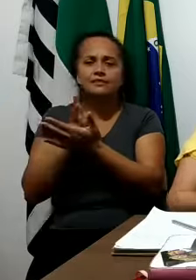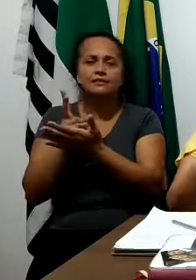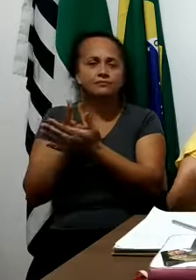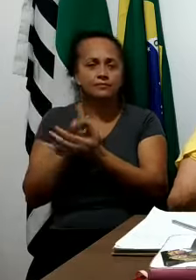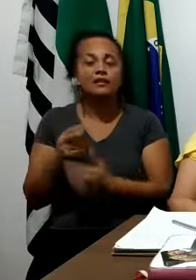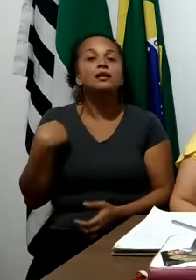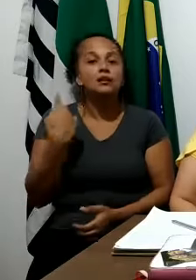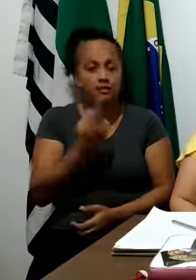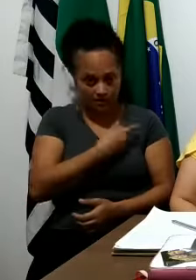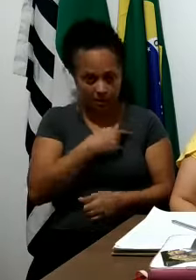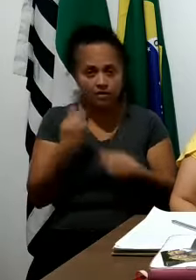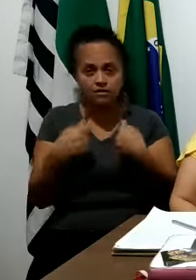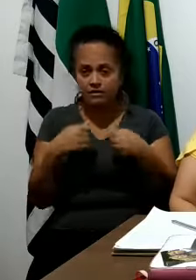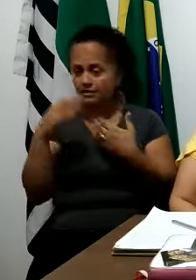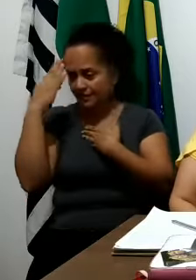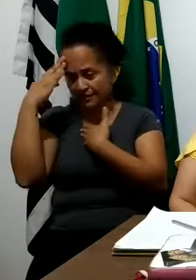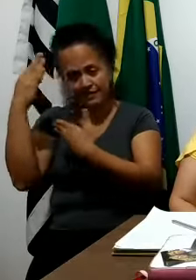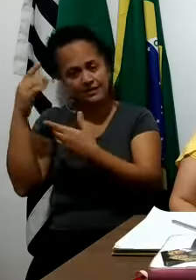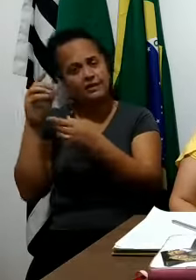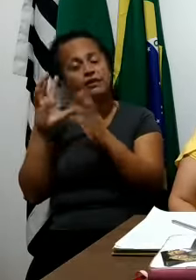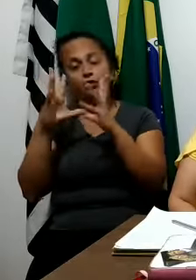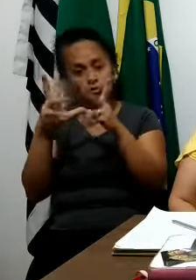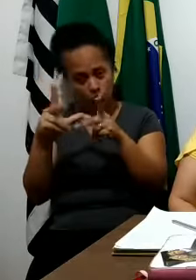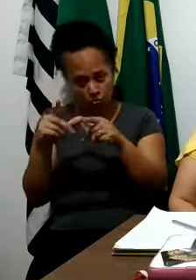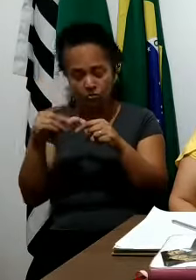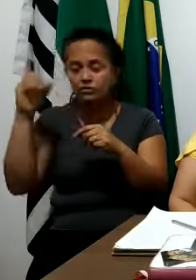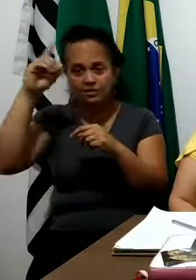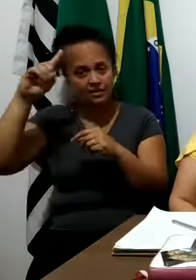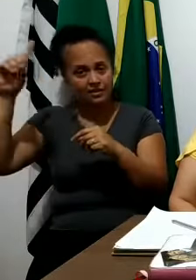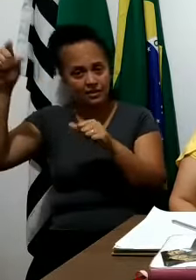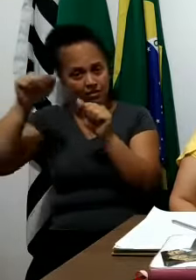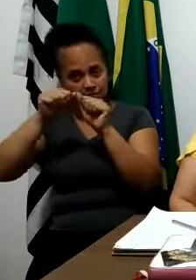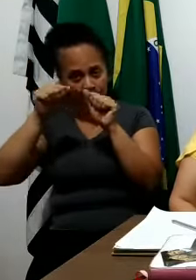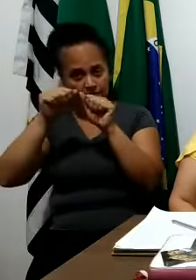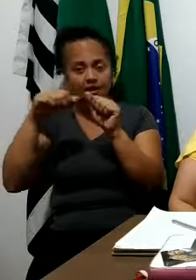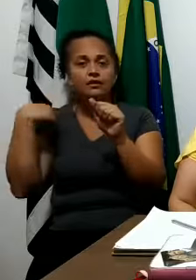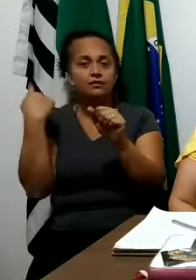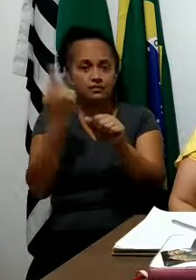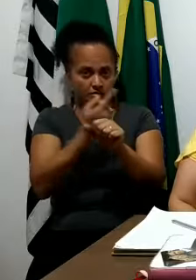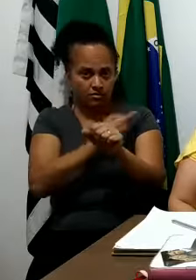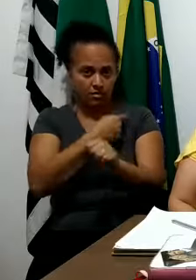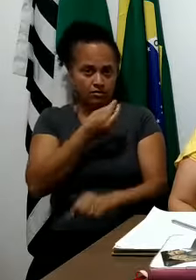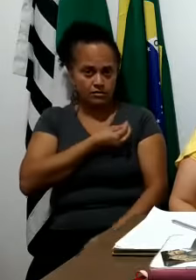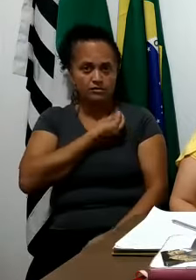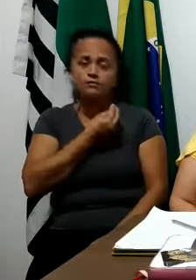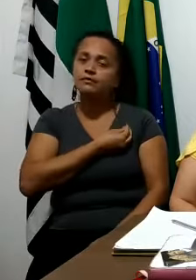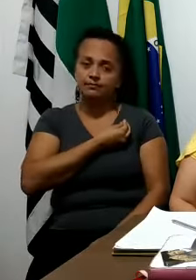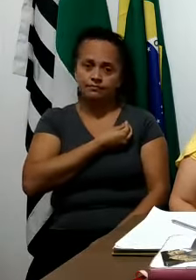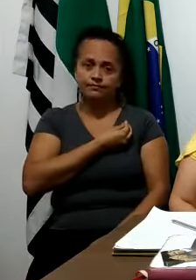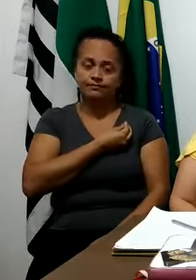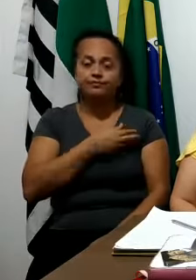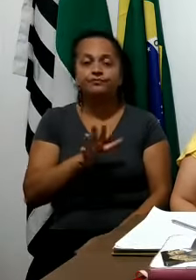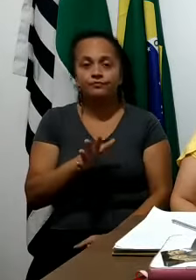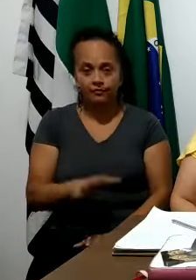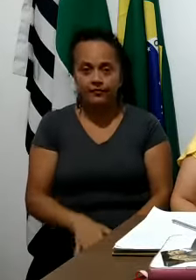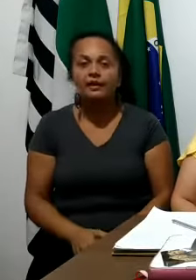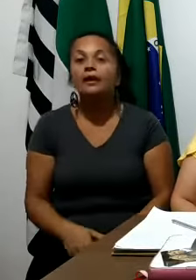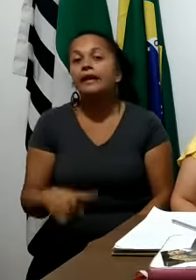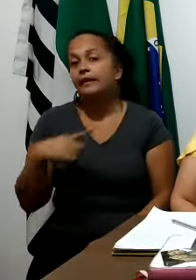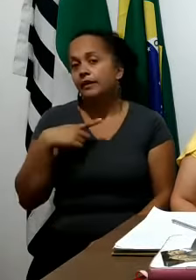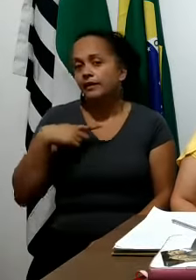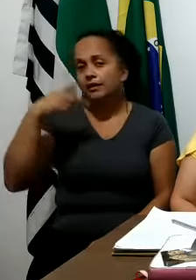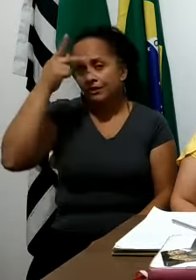que Ele faz na nossa também, né? Embora a gente, quem não está tendo comunhão com o Senhor, não está conseguindo ver